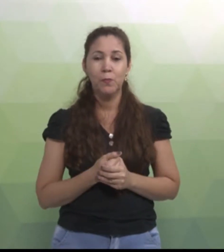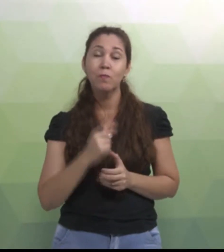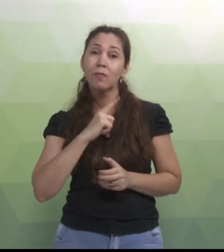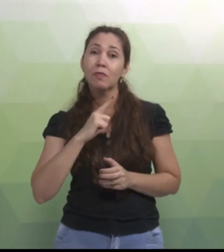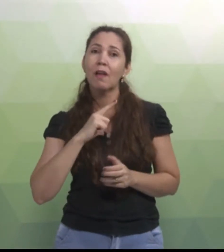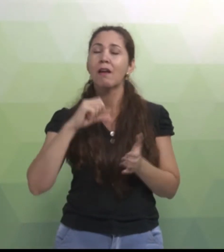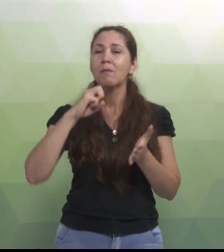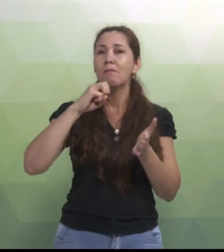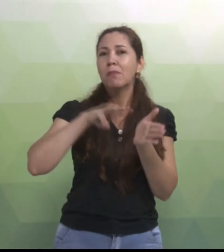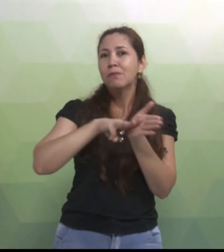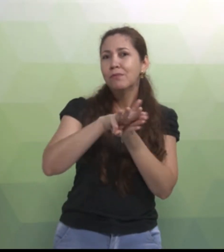conceitos.